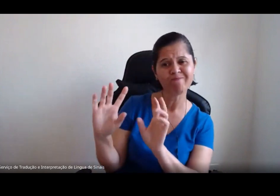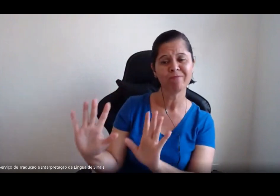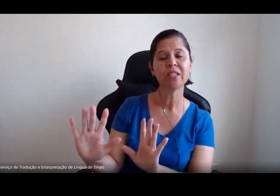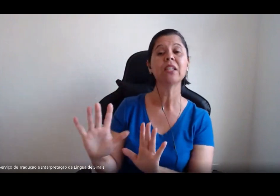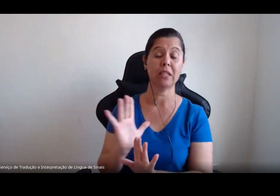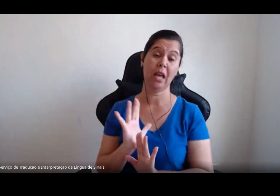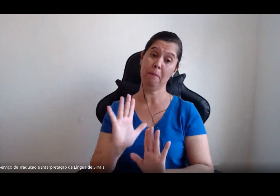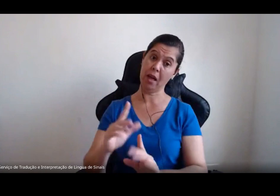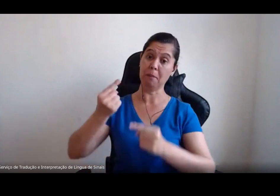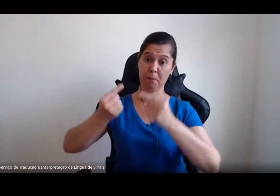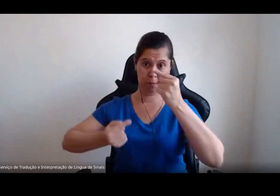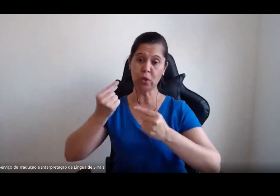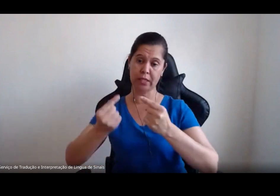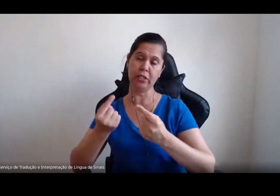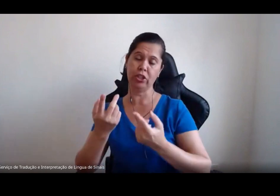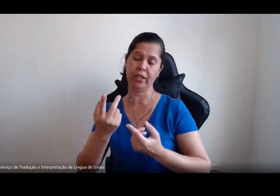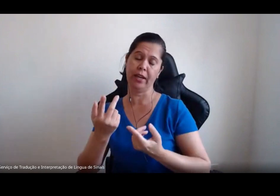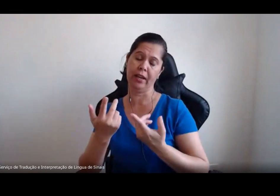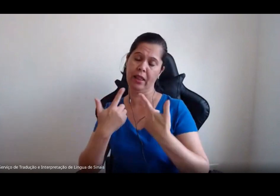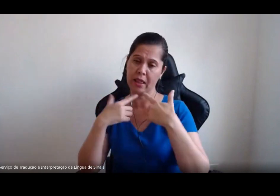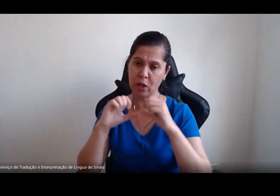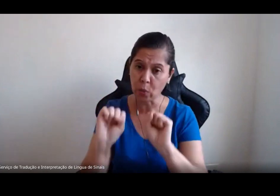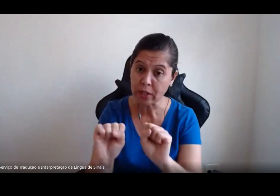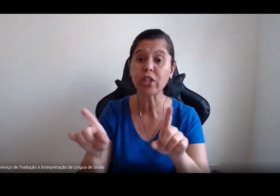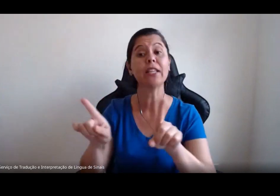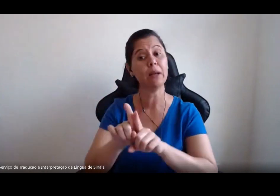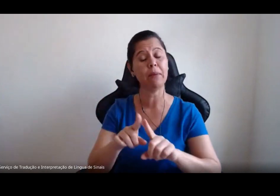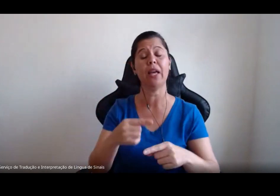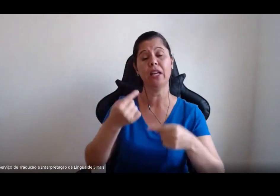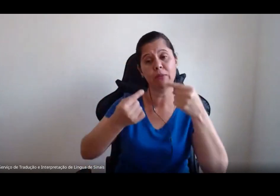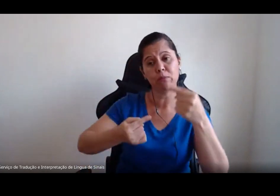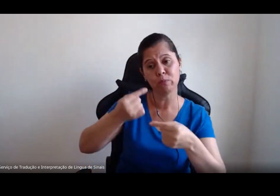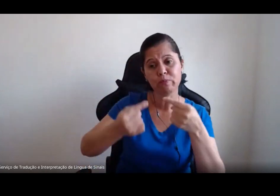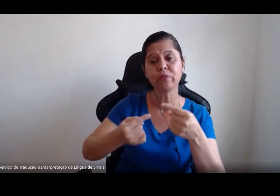A partir das políticas linguísticas e dos direitos linguísticos,